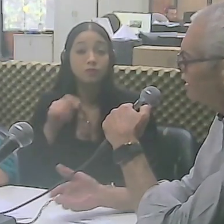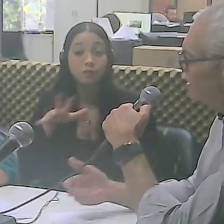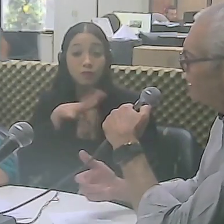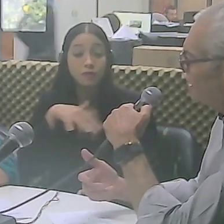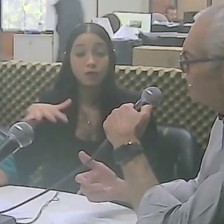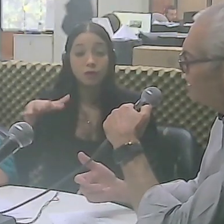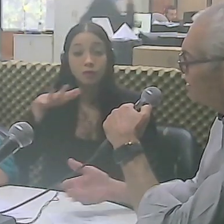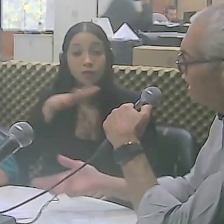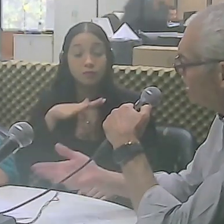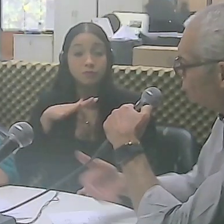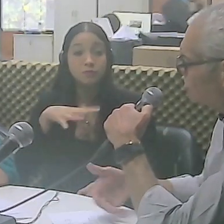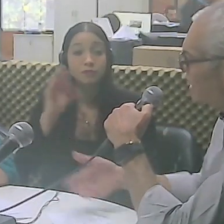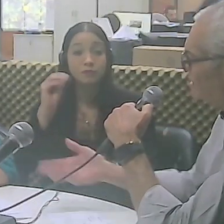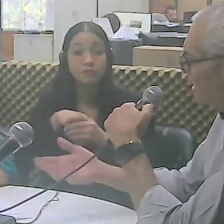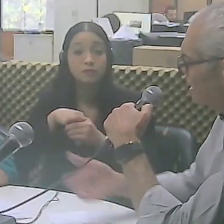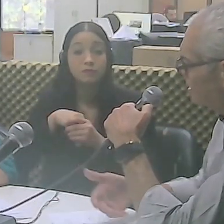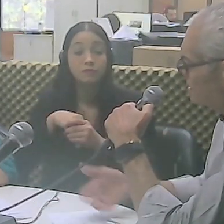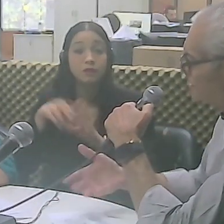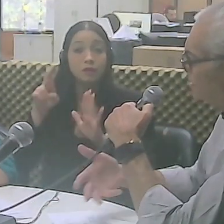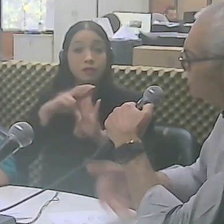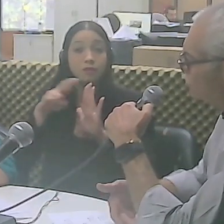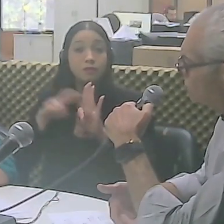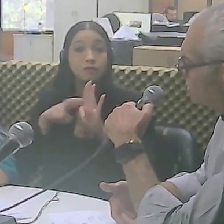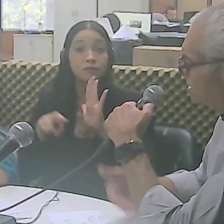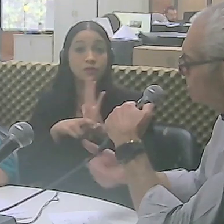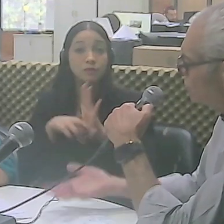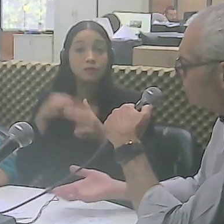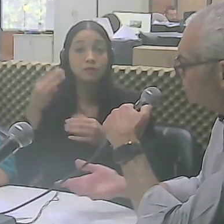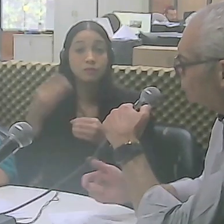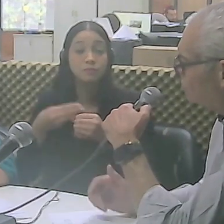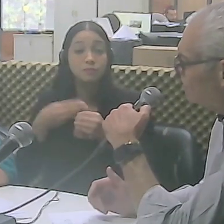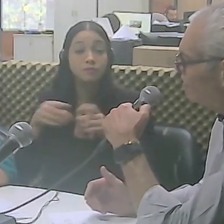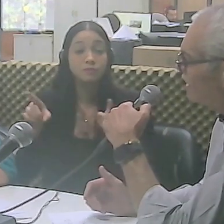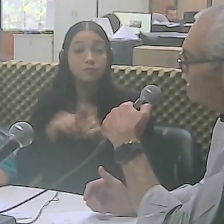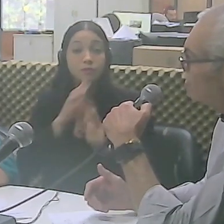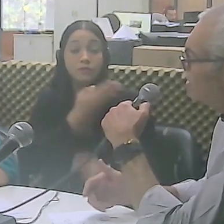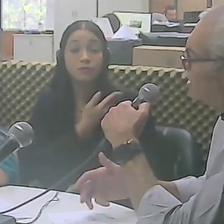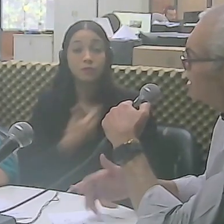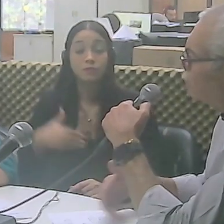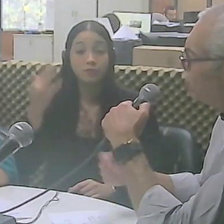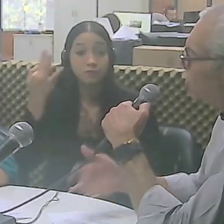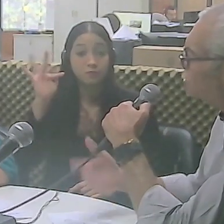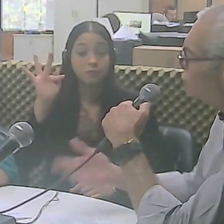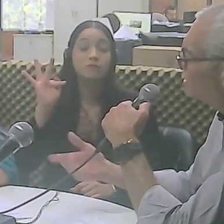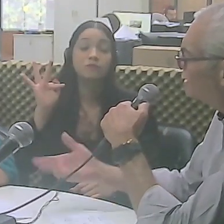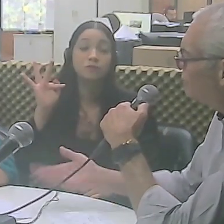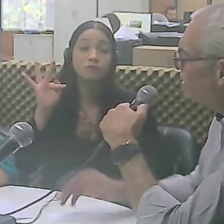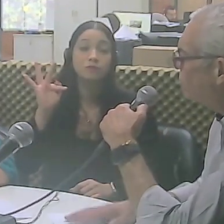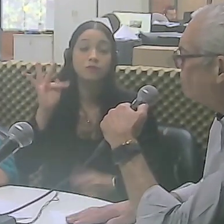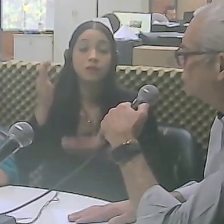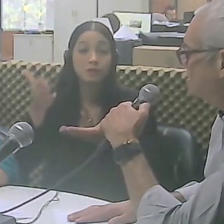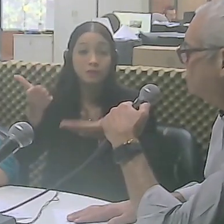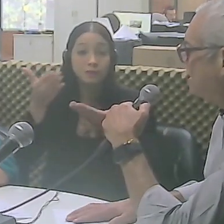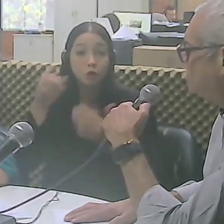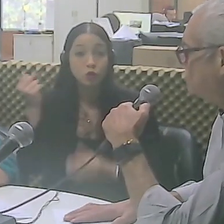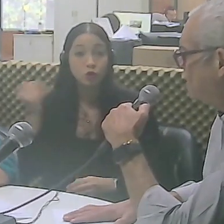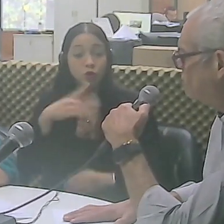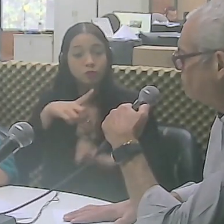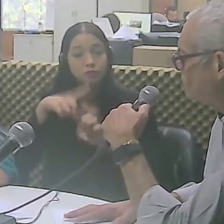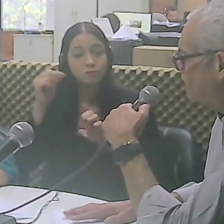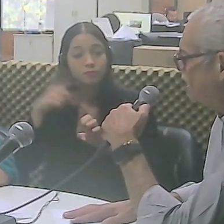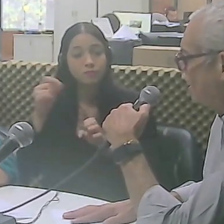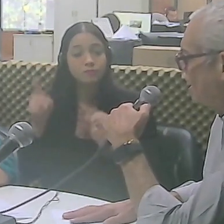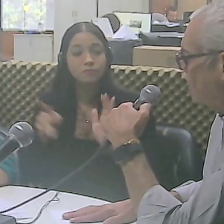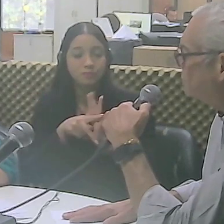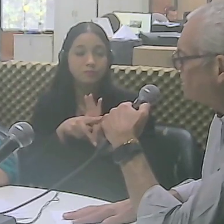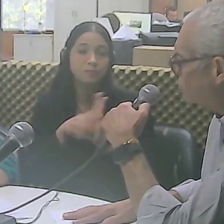áreas dentro das regras, tanto do município quanto do governo federal, que possam receber novos